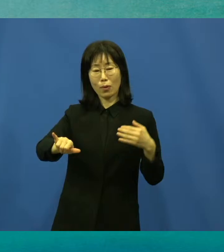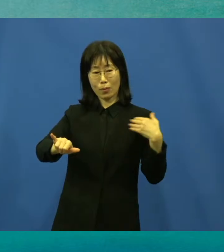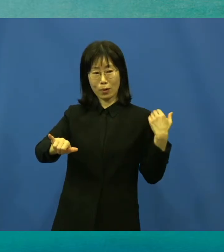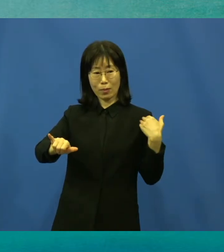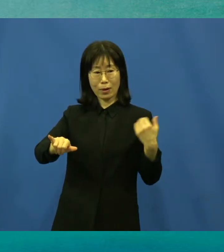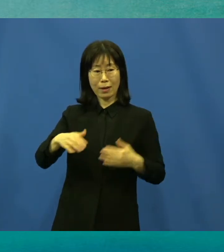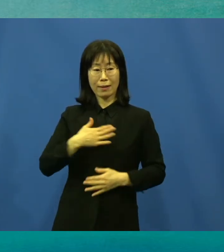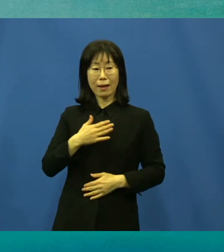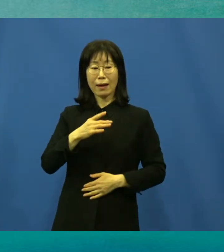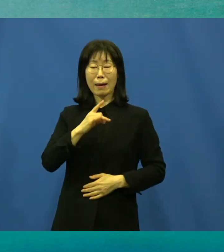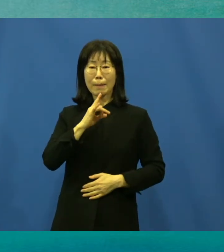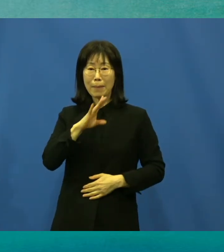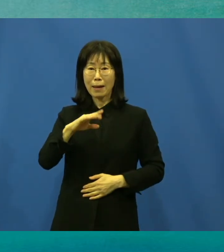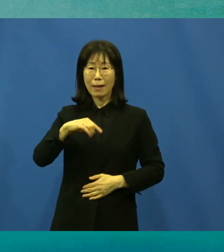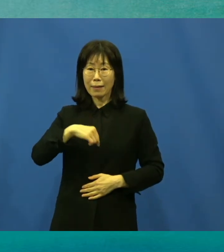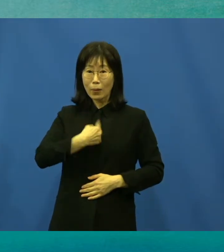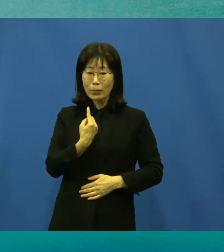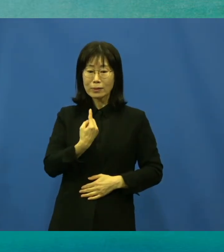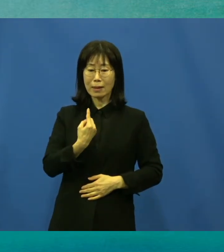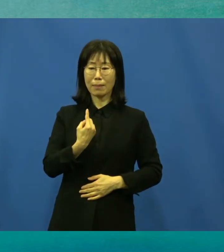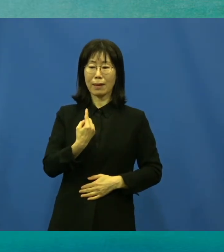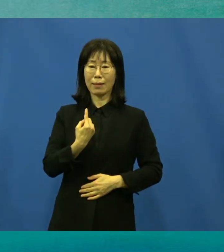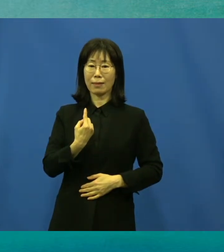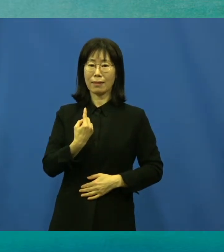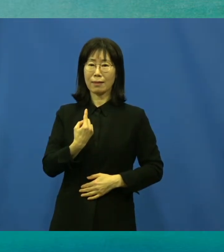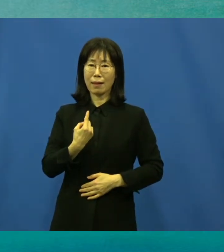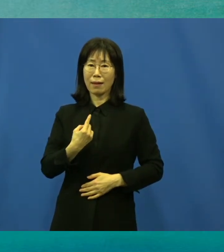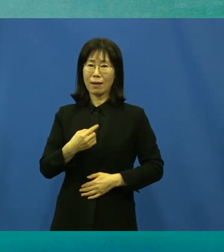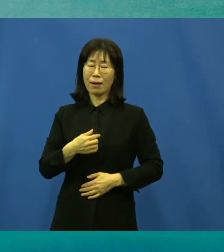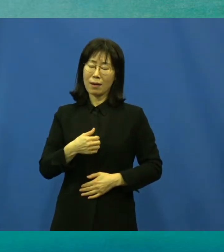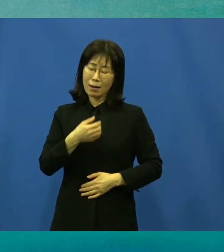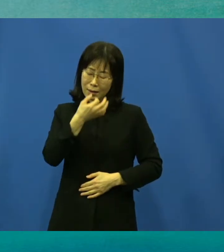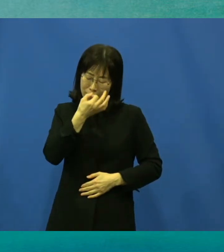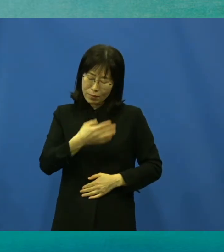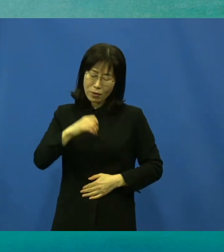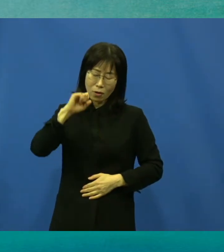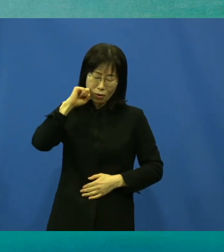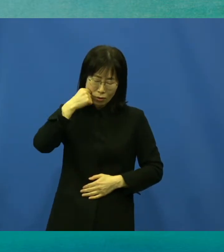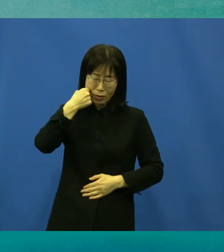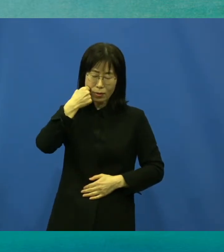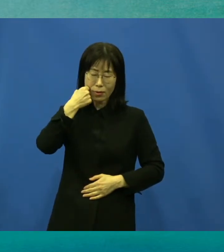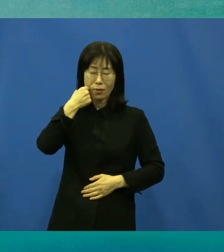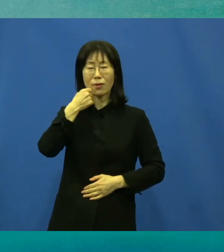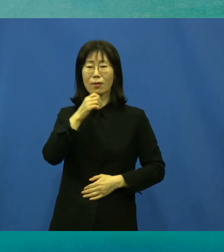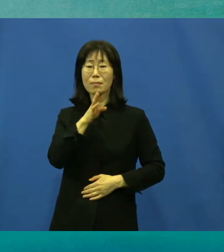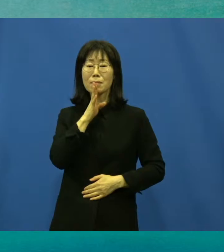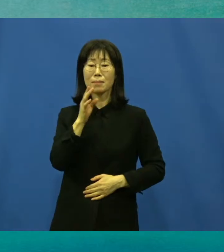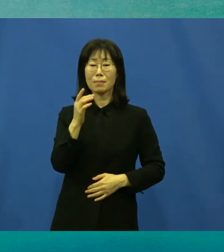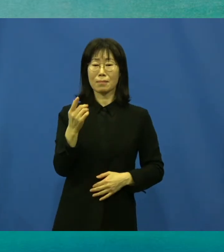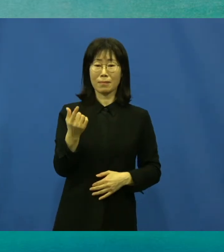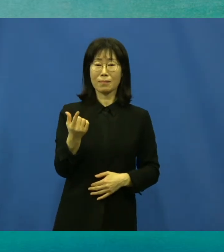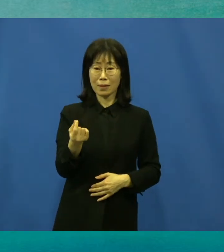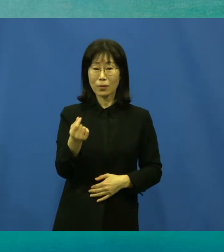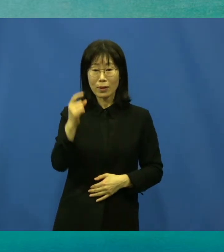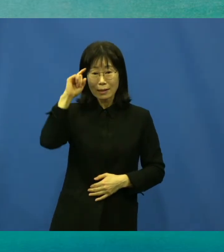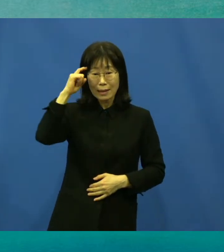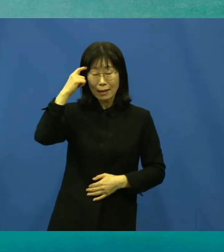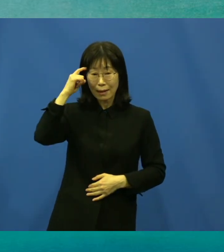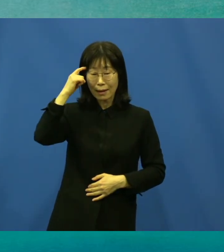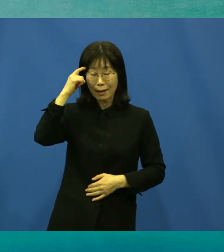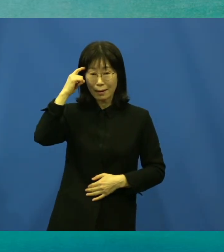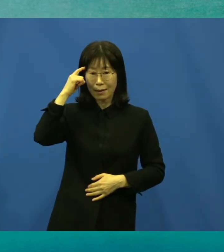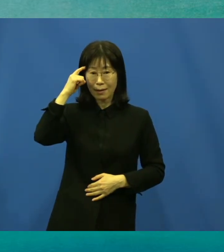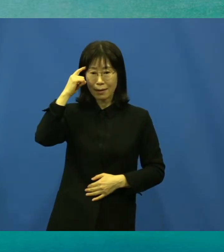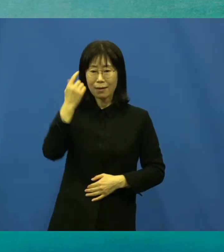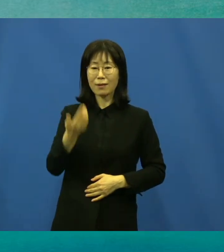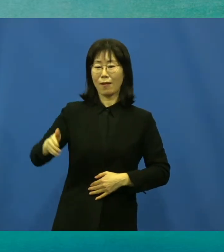그런데 알고 계신 분이 나와 똑같이 시험을 받으신 분이 한 분 계세요.